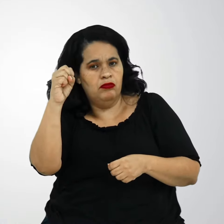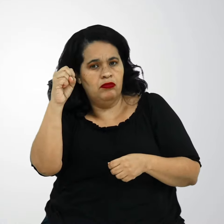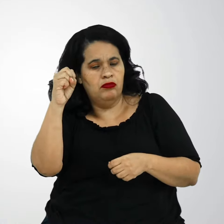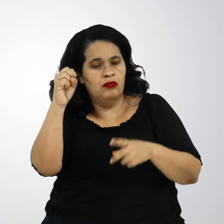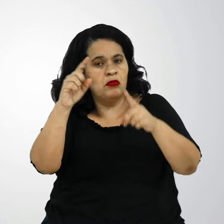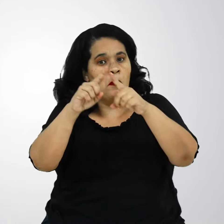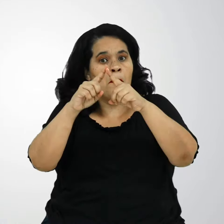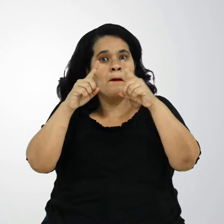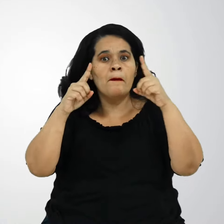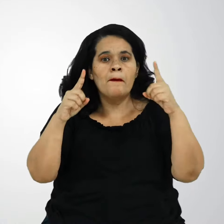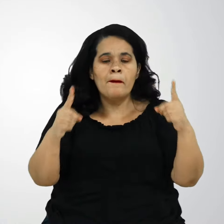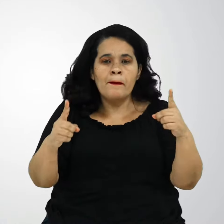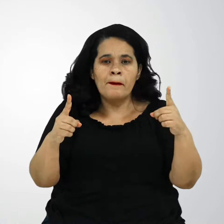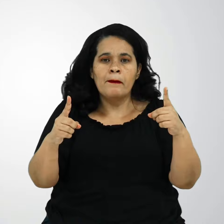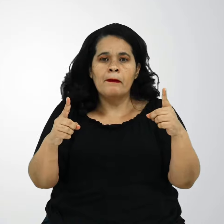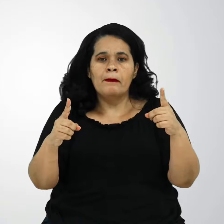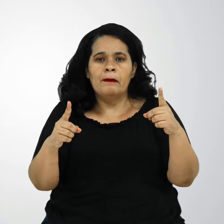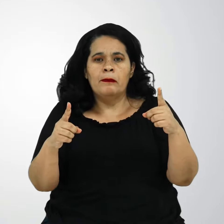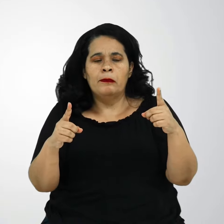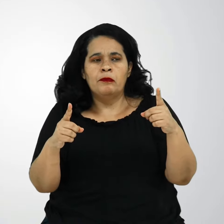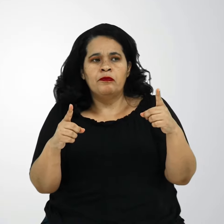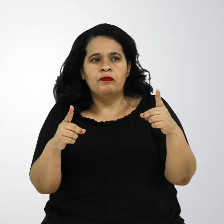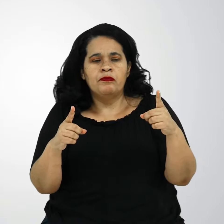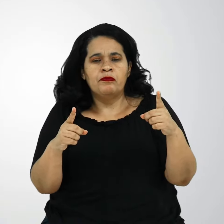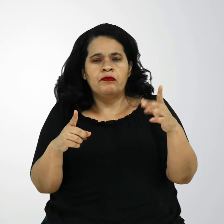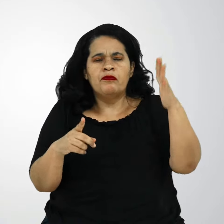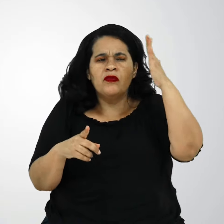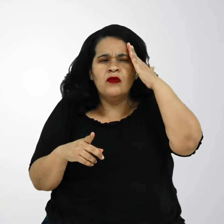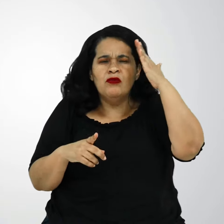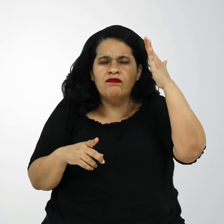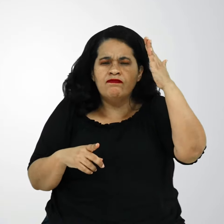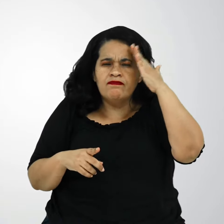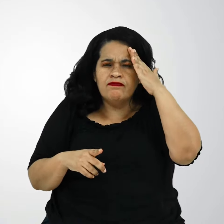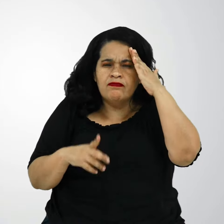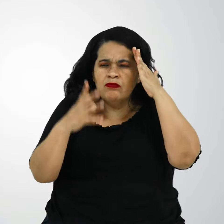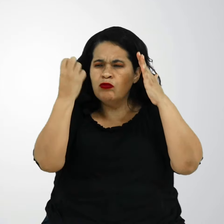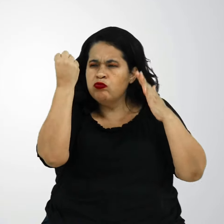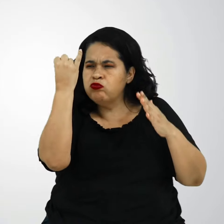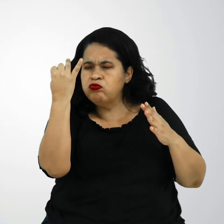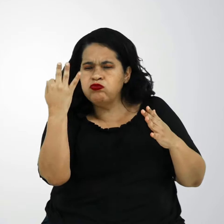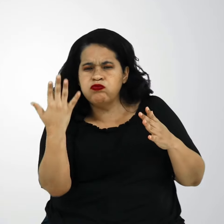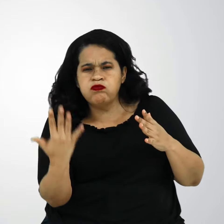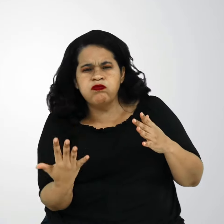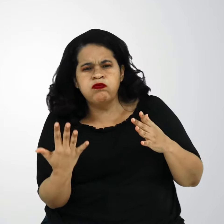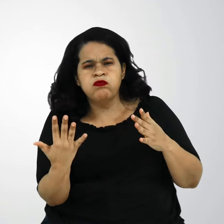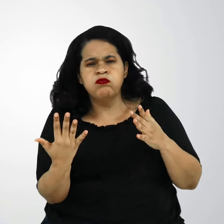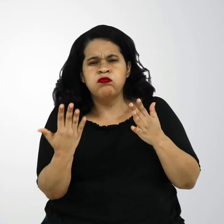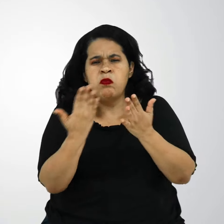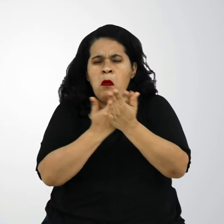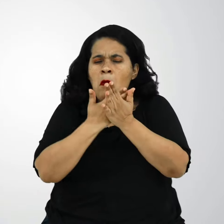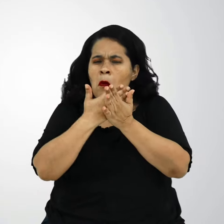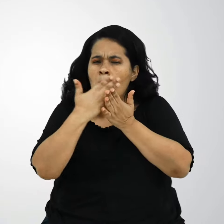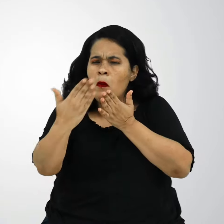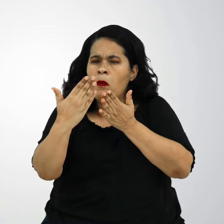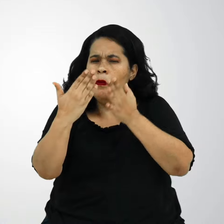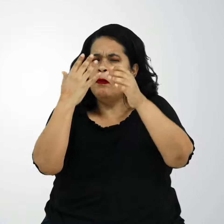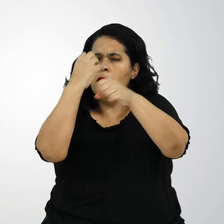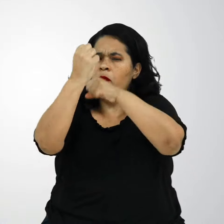Mas segundo a compreensão dos irmãos, essa contagem só pode iniciar no